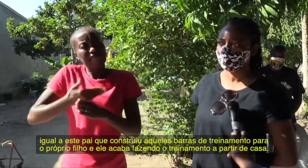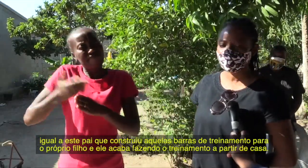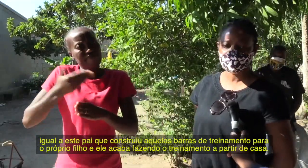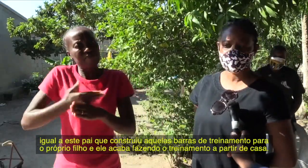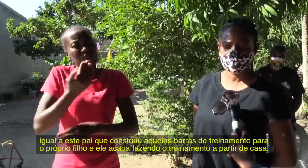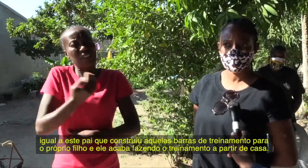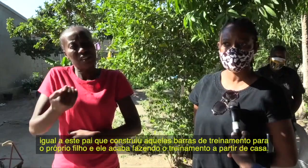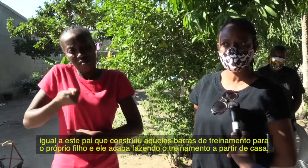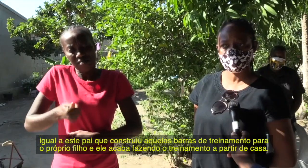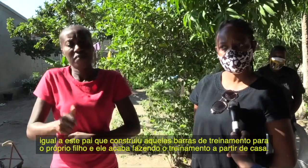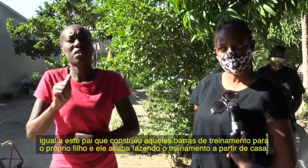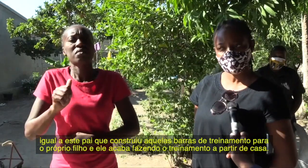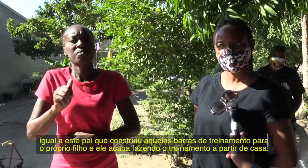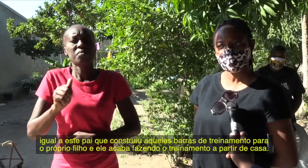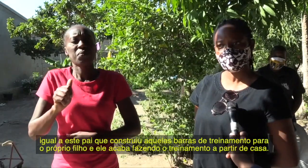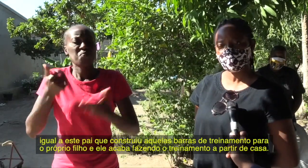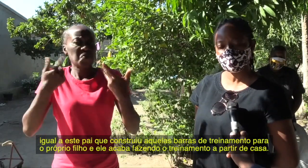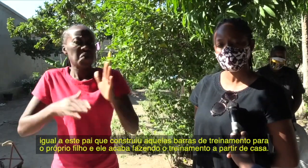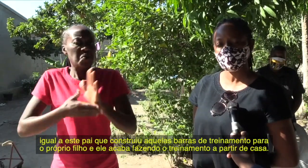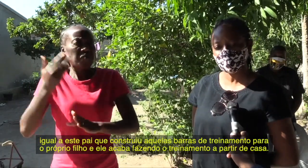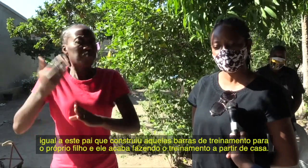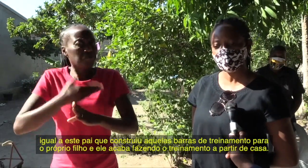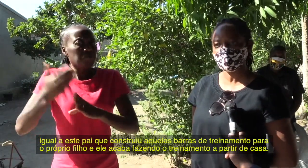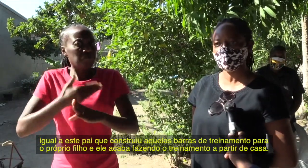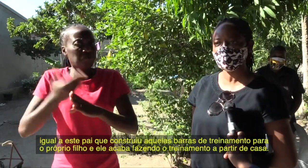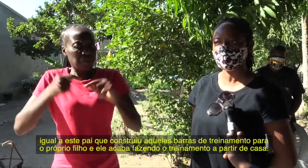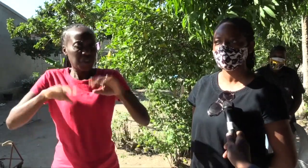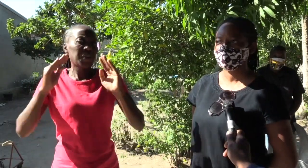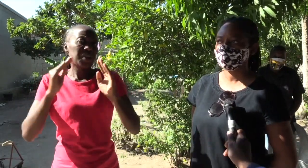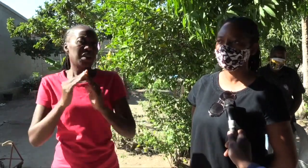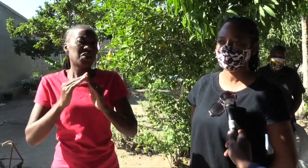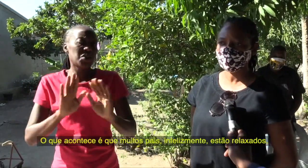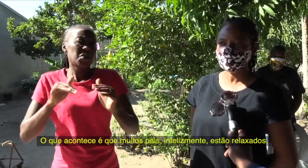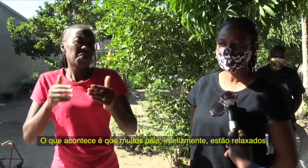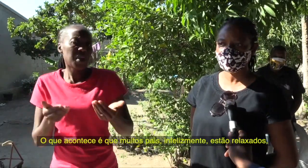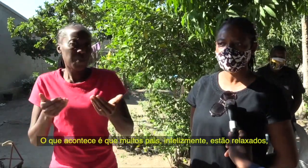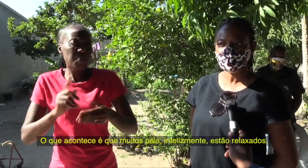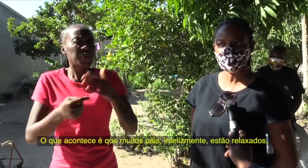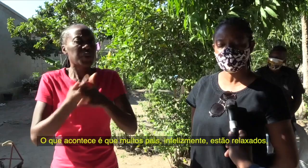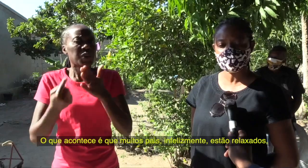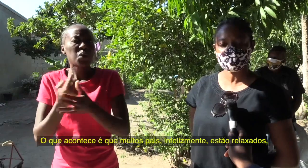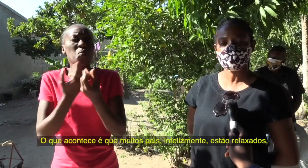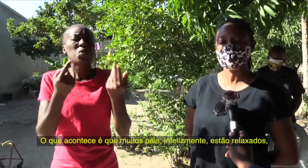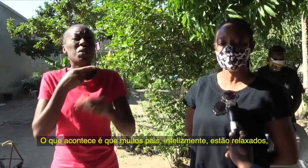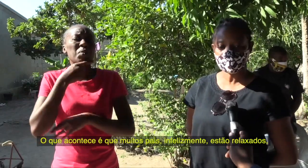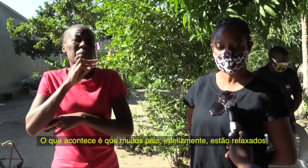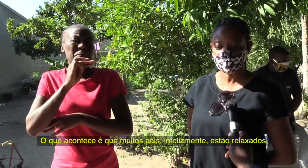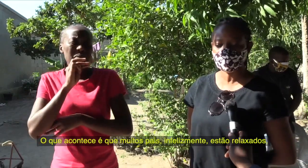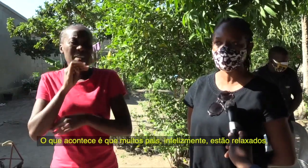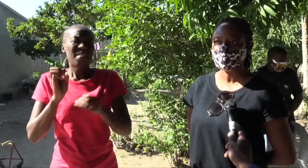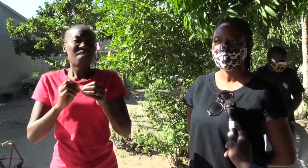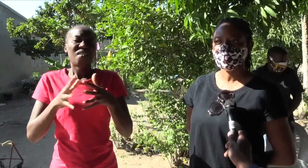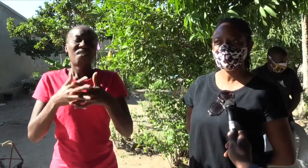para o próprio filho e ele acaba fazendo a fisioterapia mesmo a partir de casa então o que acontece é que muitos dos pais infelizmente estão